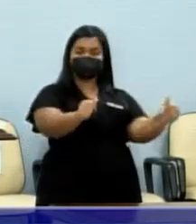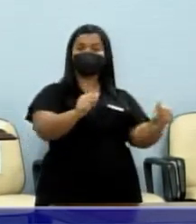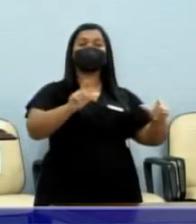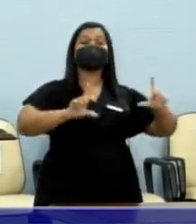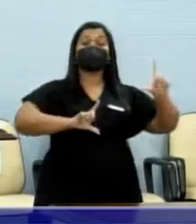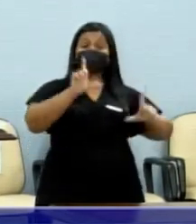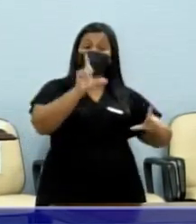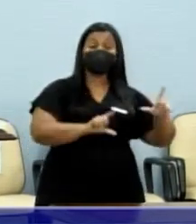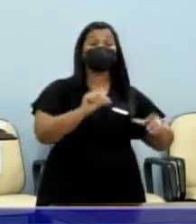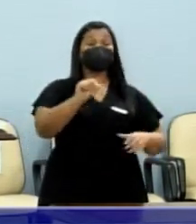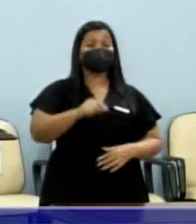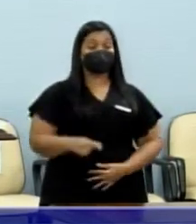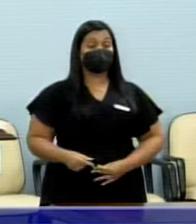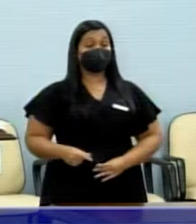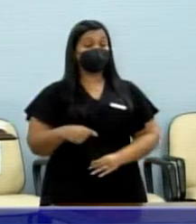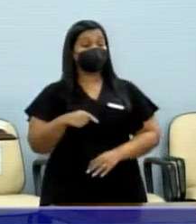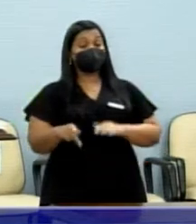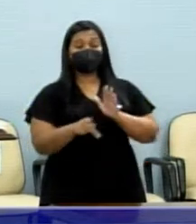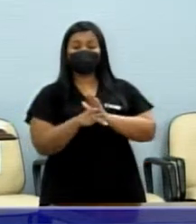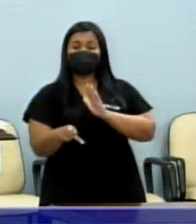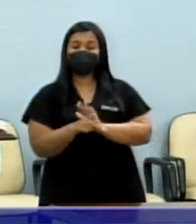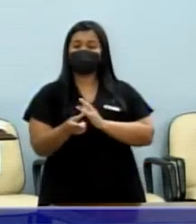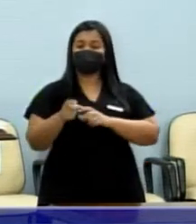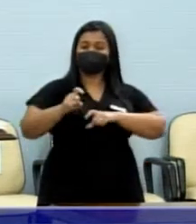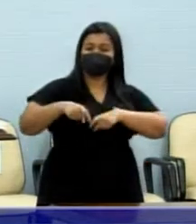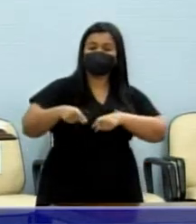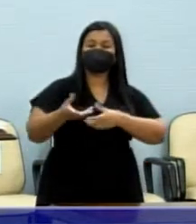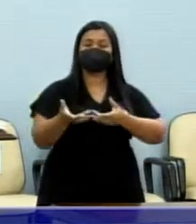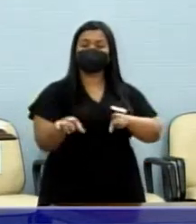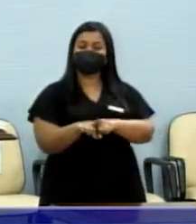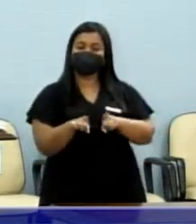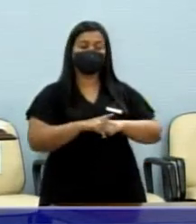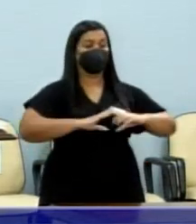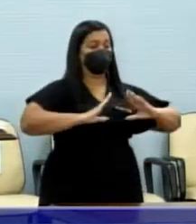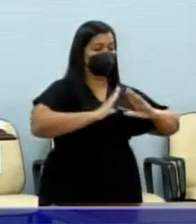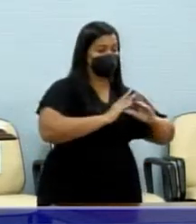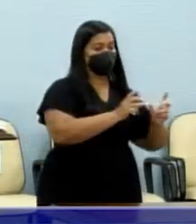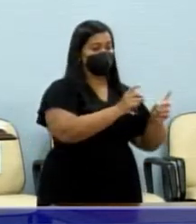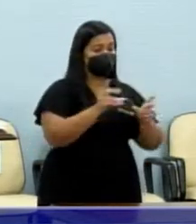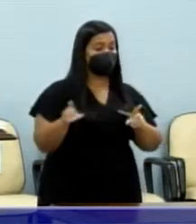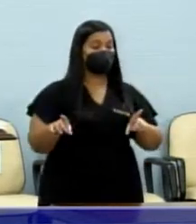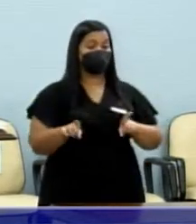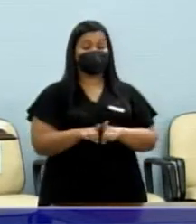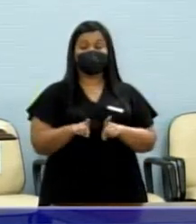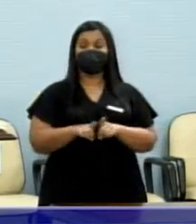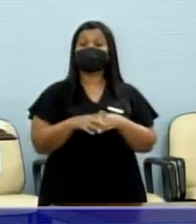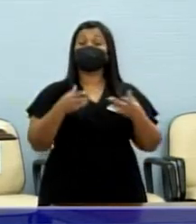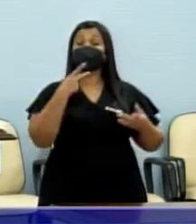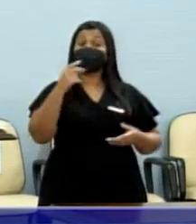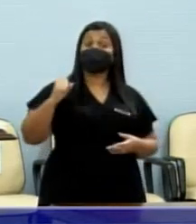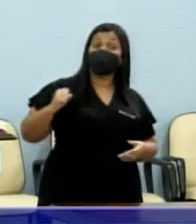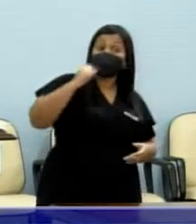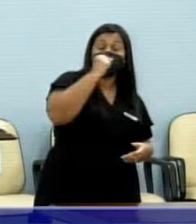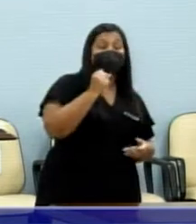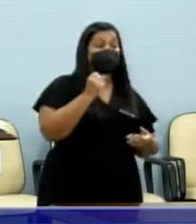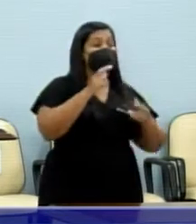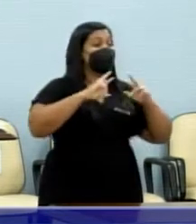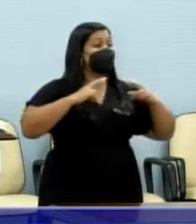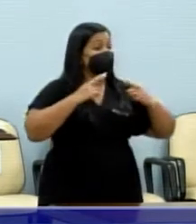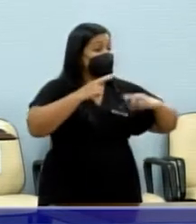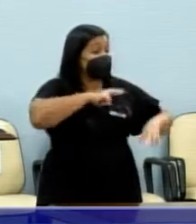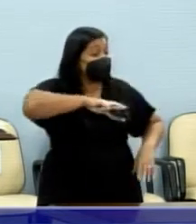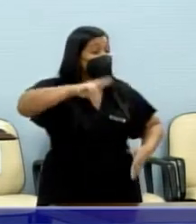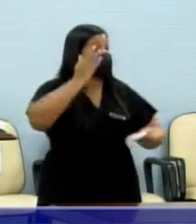estão ligados ao agronegócio, ao mercado financeiro e ao mercado imobiliário. Dizem que os comunistas querem acabar com a religião. Foi